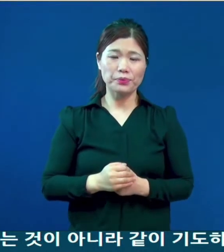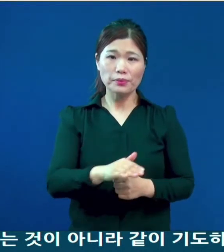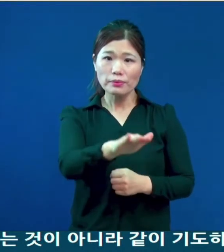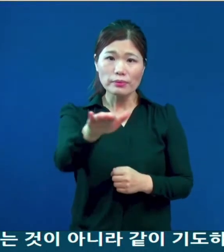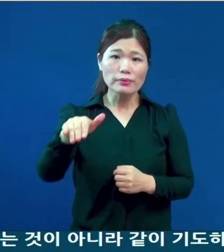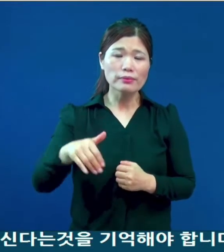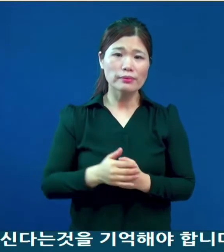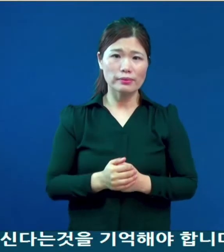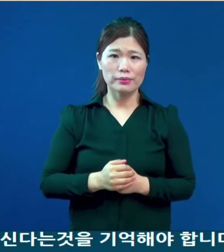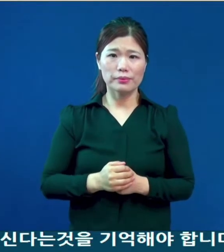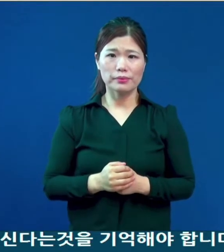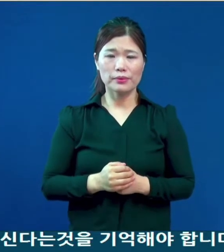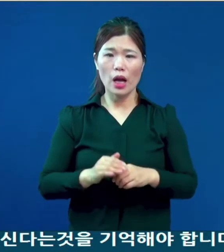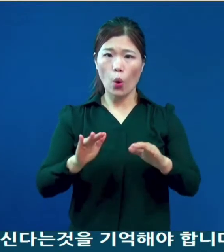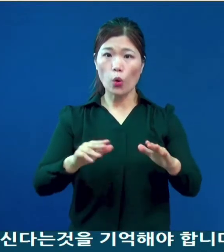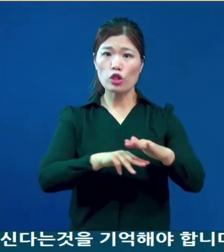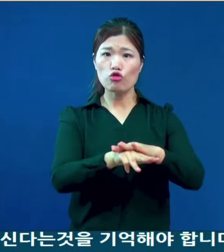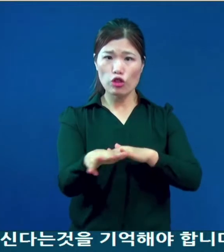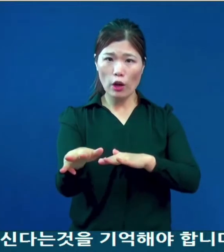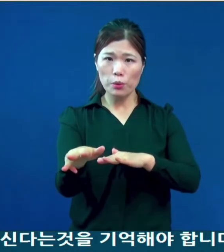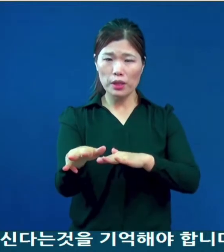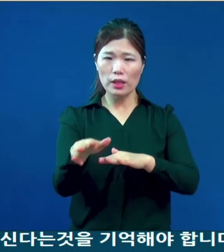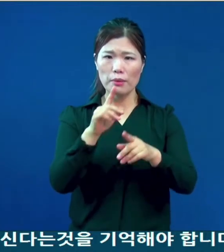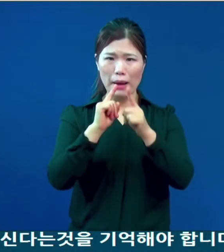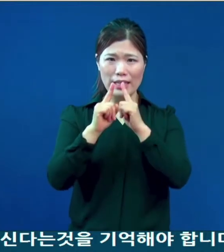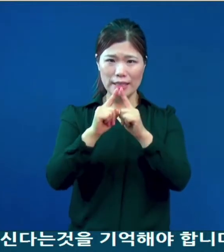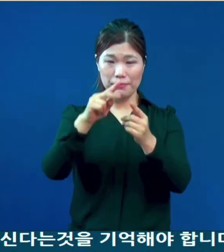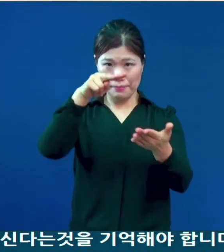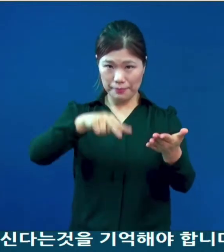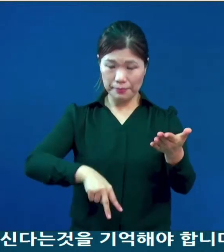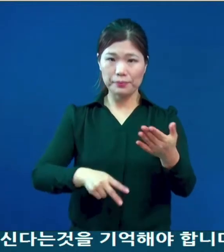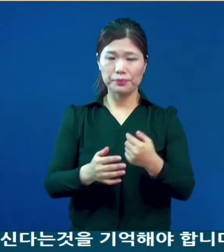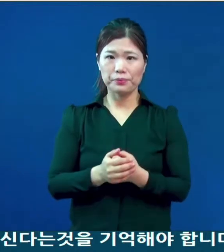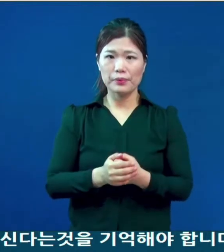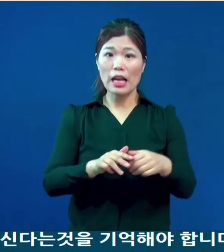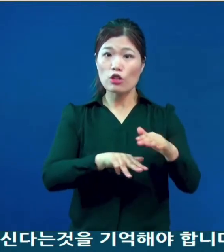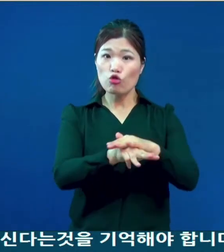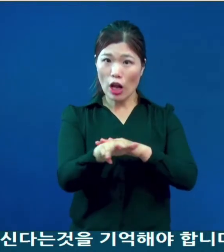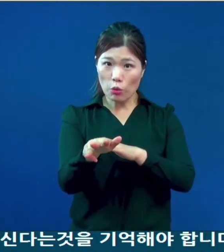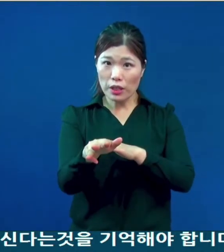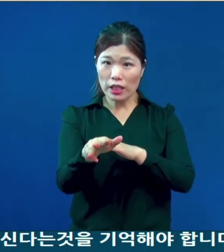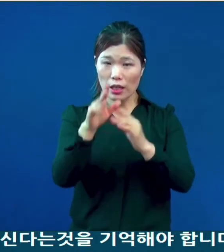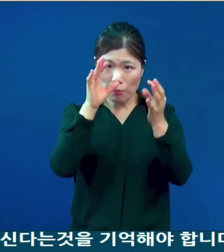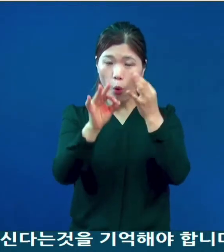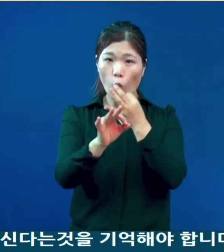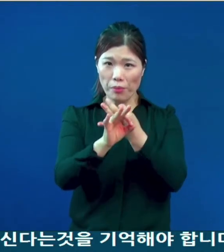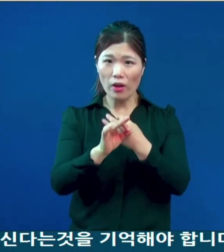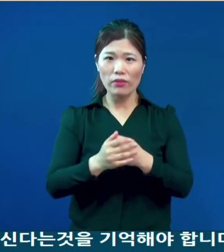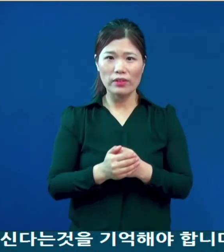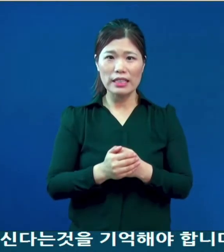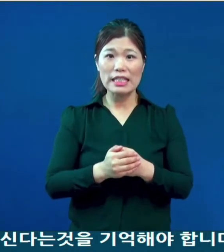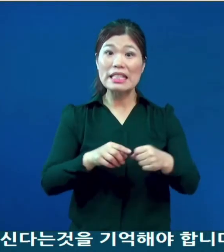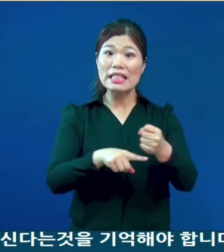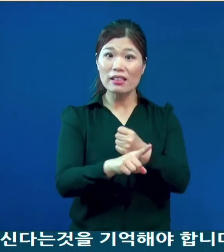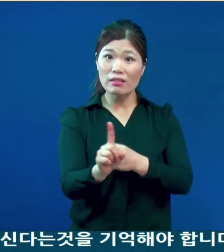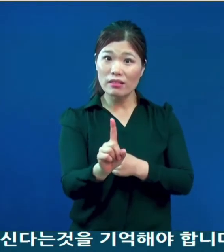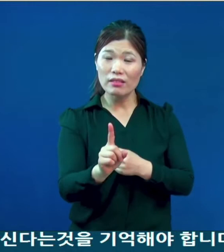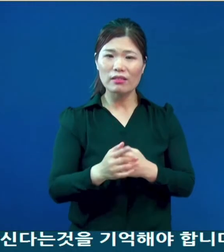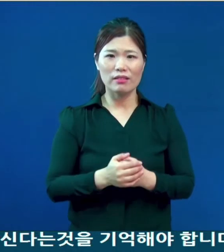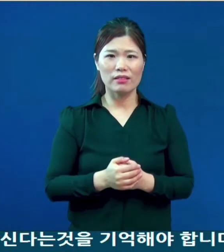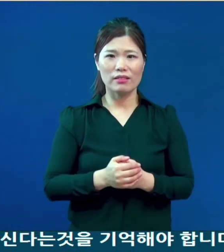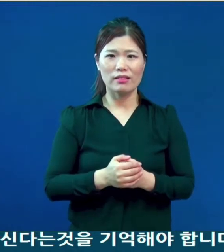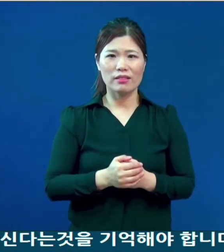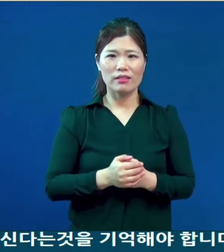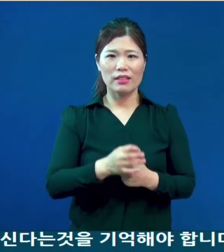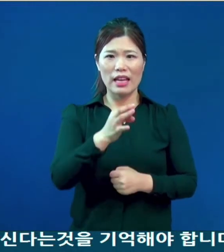우리가 오늘 출애굽기의 말씀을 살펴보고 있는데, 출애굽기, 엑소더스, 이 출애굽기의 뜻이 무엇입니까?